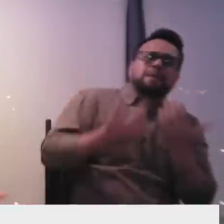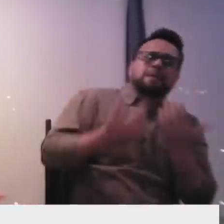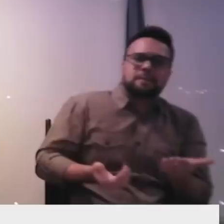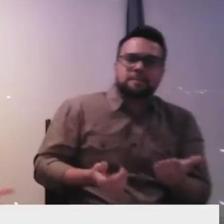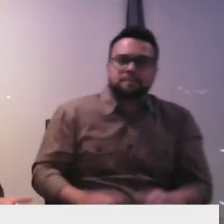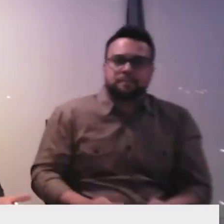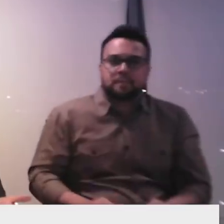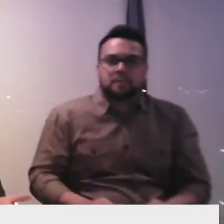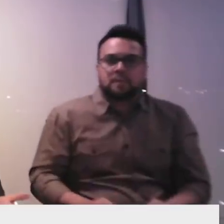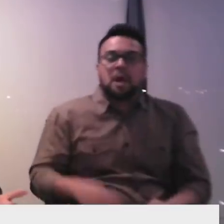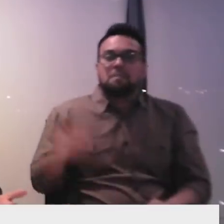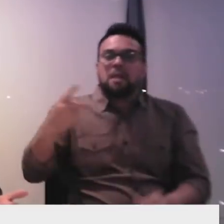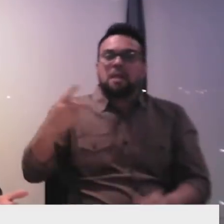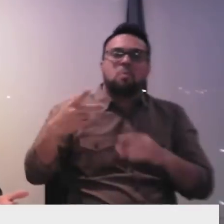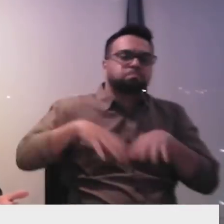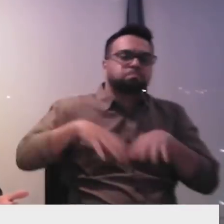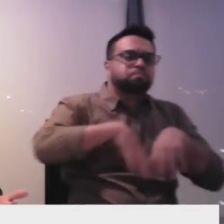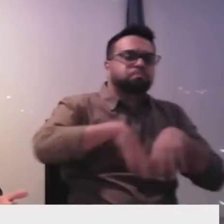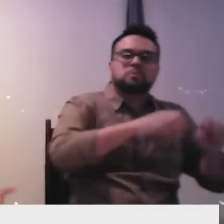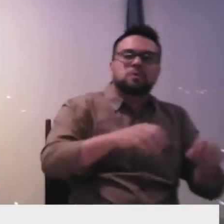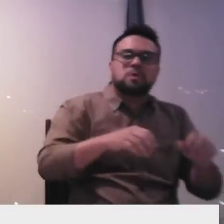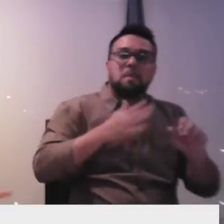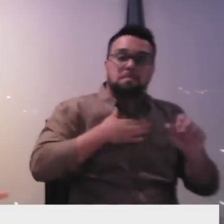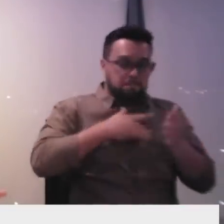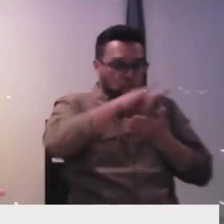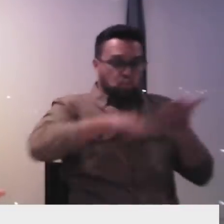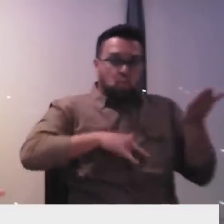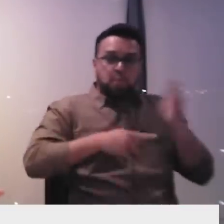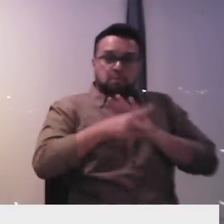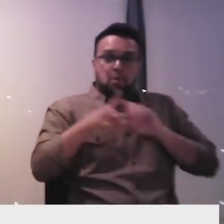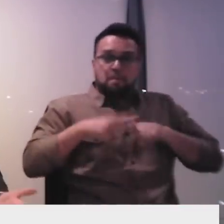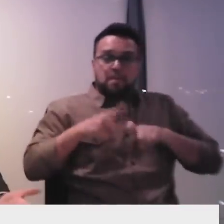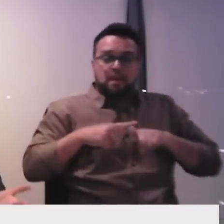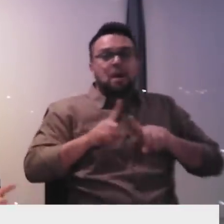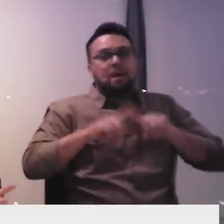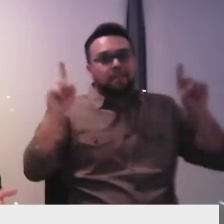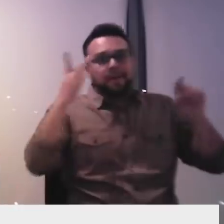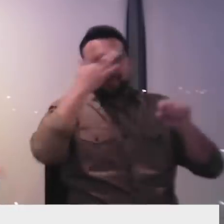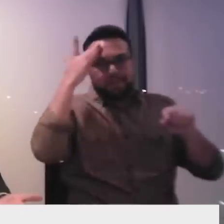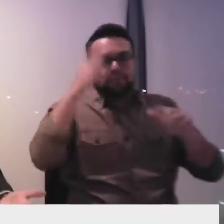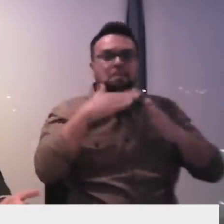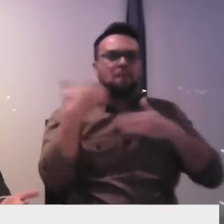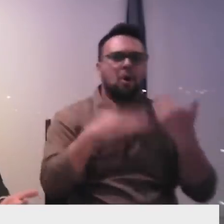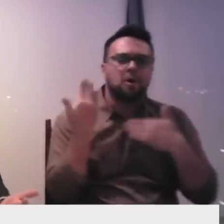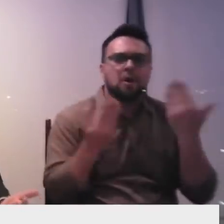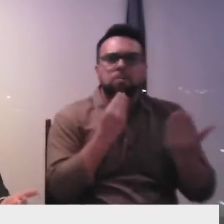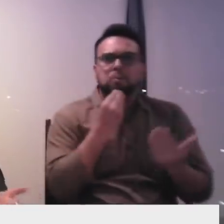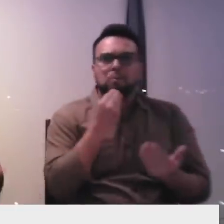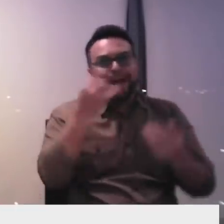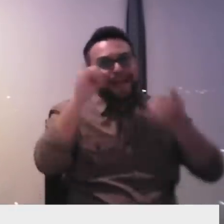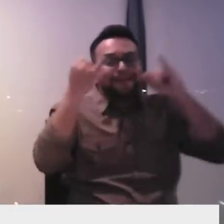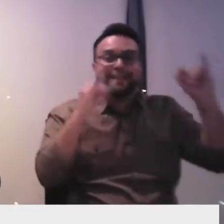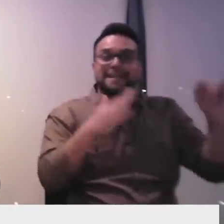Para não querer caçar meu registro. Agora, enquanto isso acontece, muita gente está morrendo. Poderia não morrer.